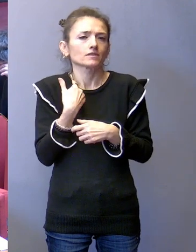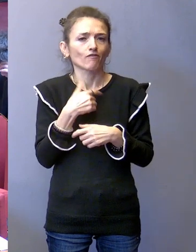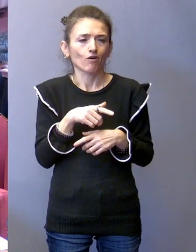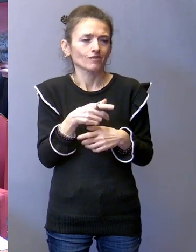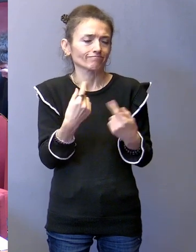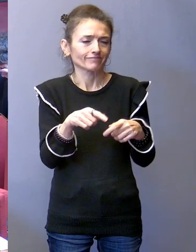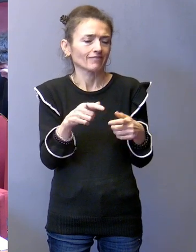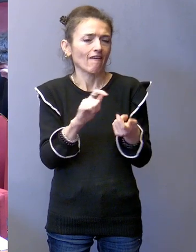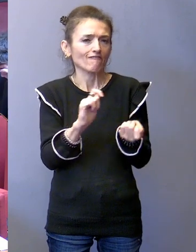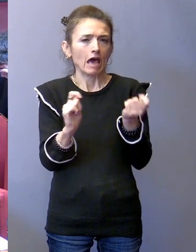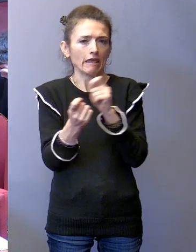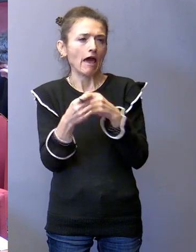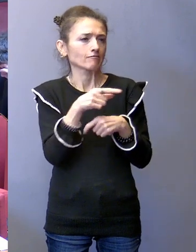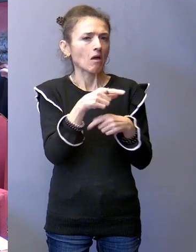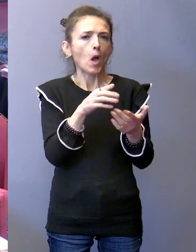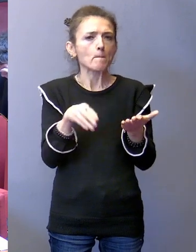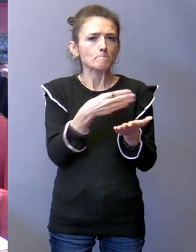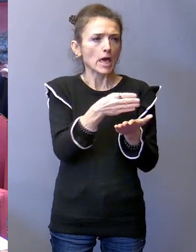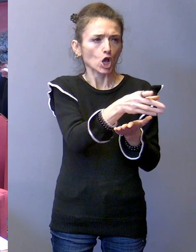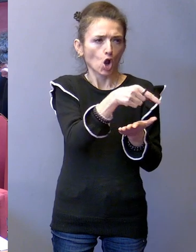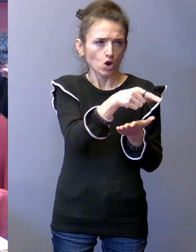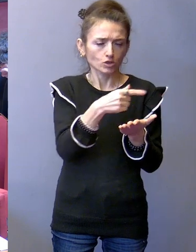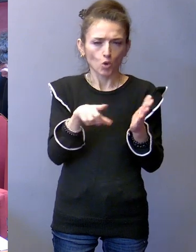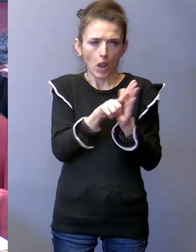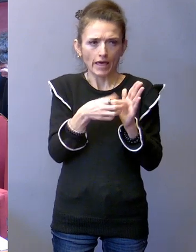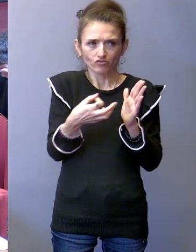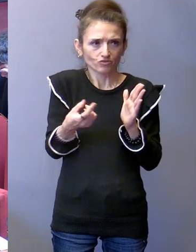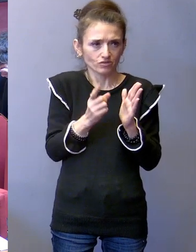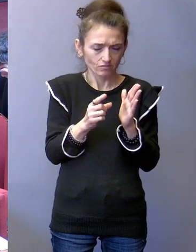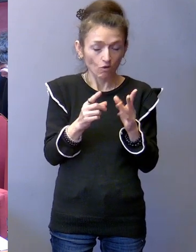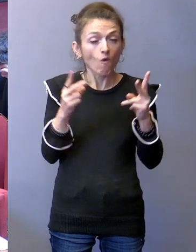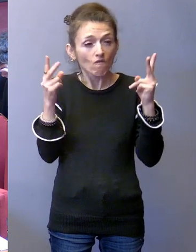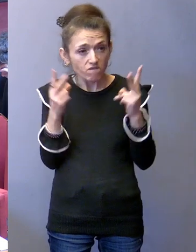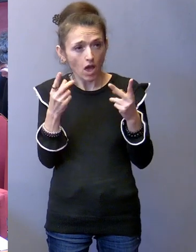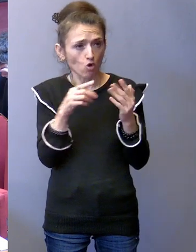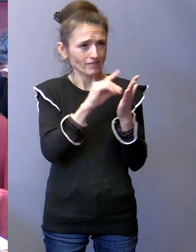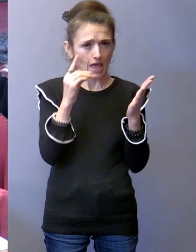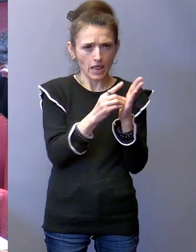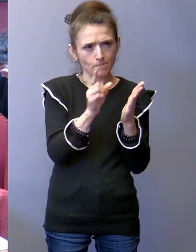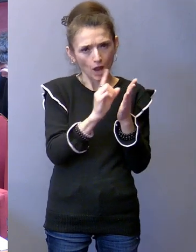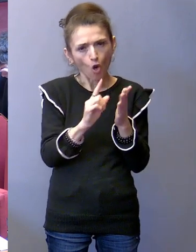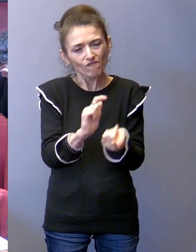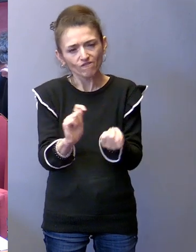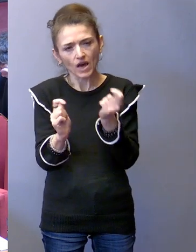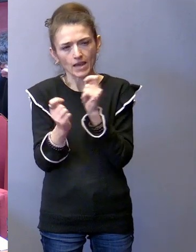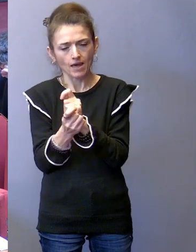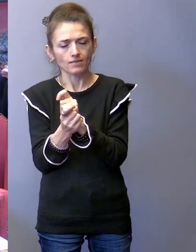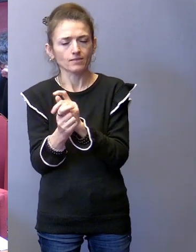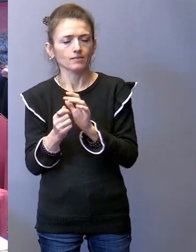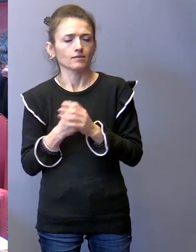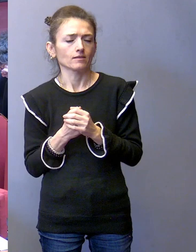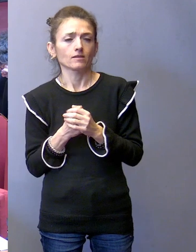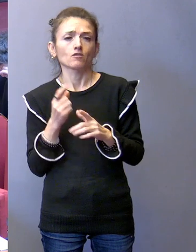e quindi illegittimo il percorso per cui viene a portata in consiglio comunale perché non è questo il percorso che dovrebbe subire subire